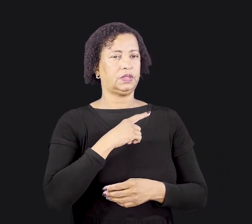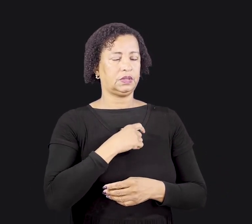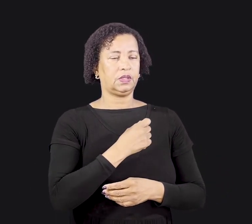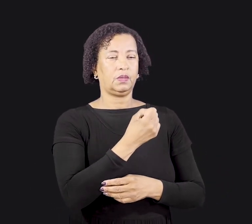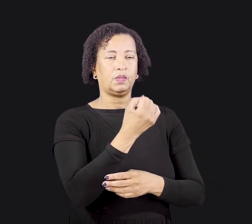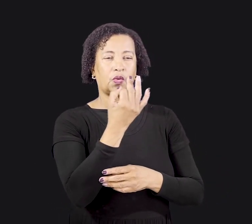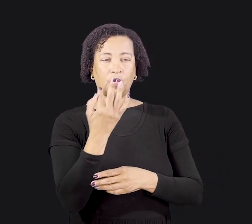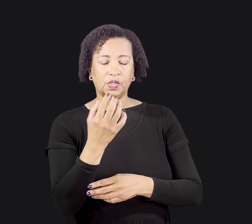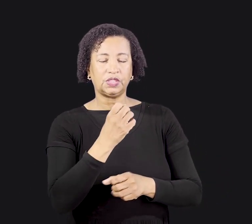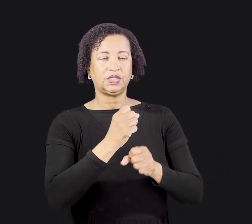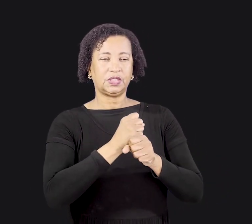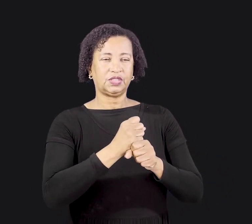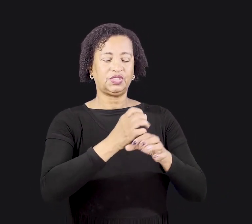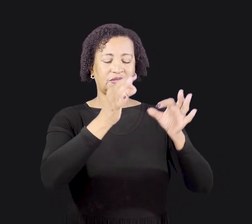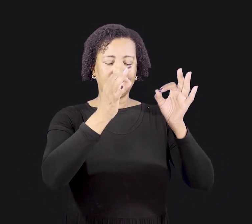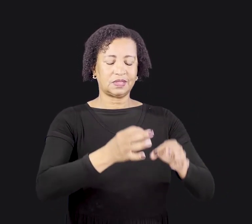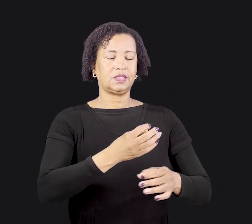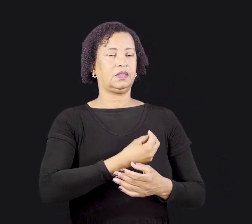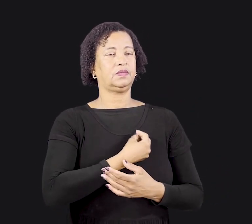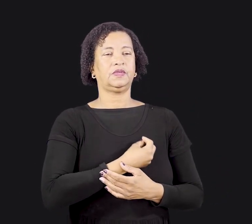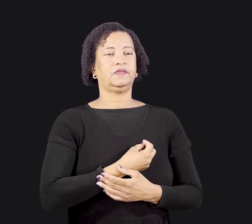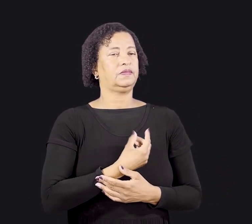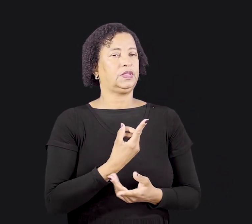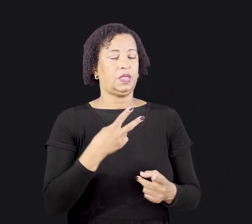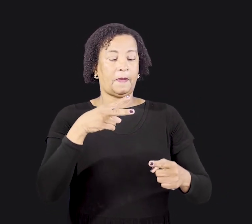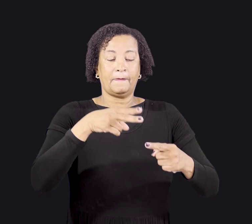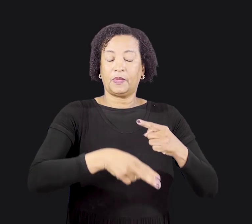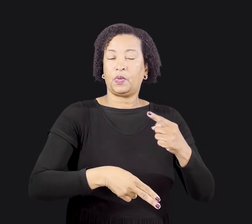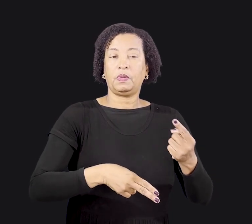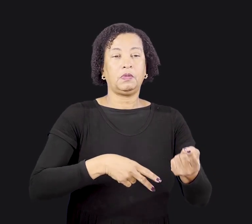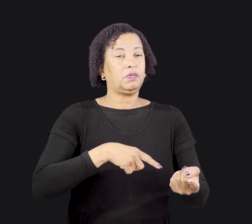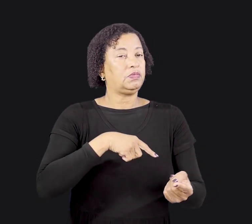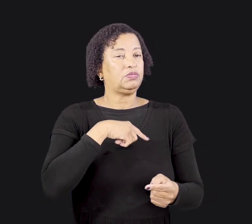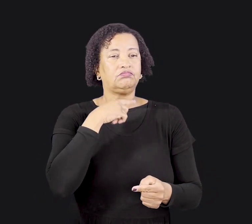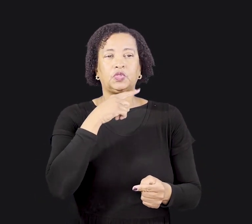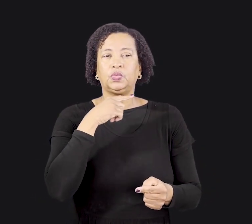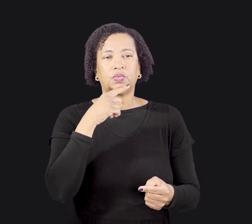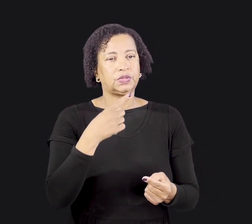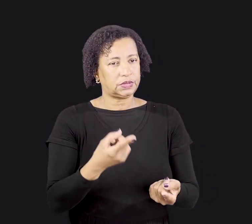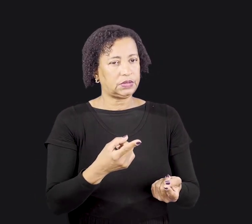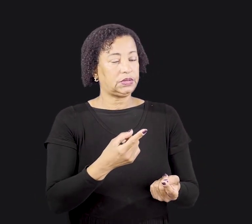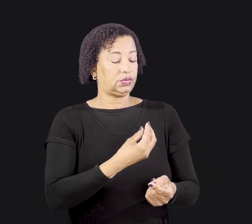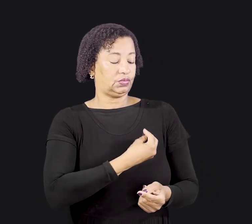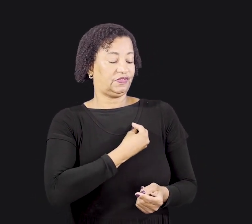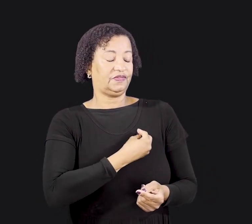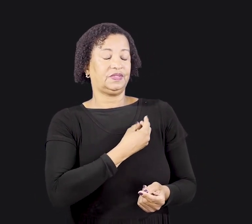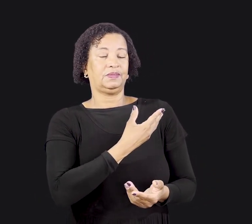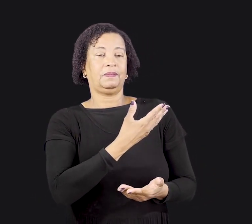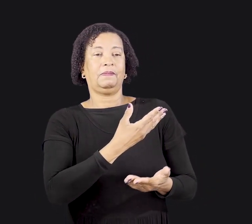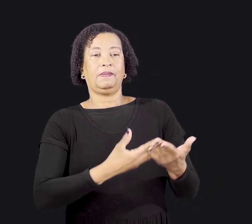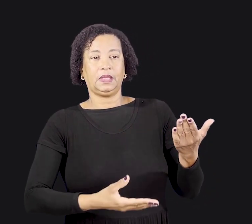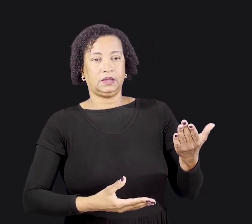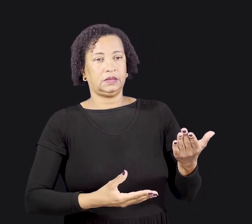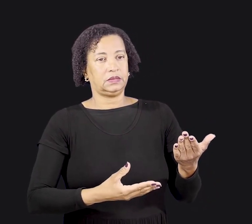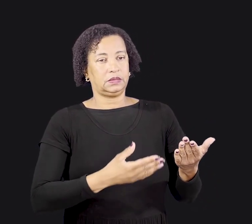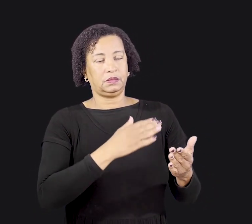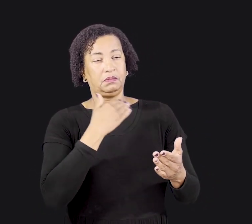certo de anos para viver e não temos como impedir que, num determinado momento, essa vida saia desse vaso terreno. Em segundo